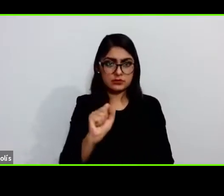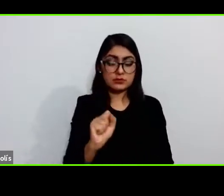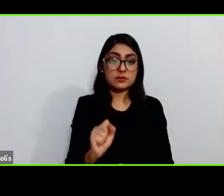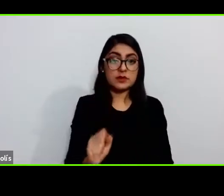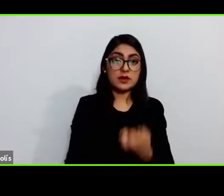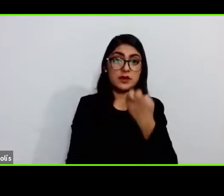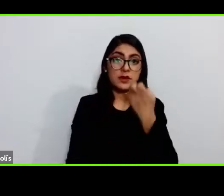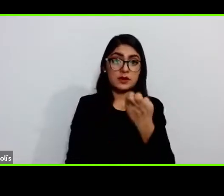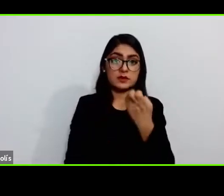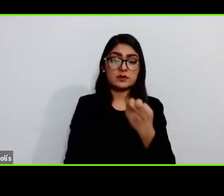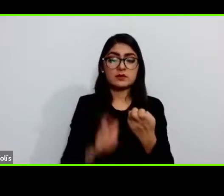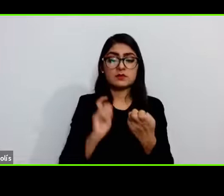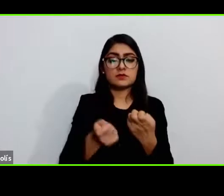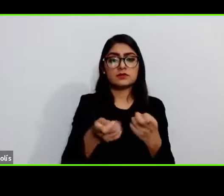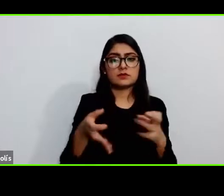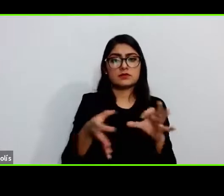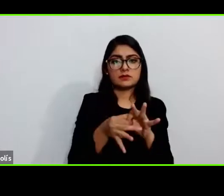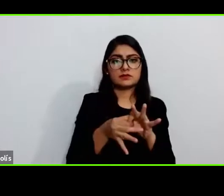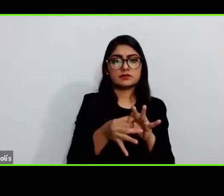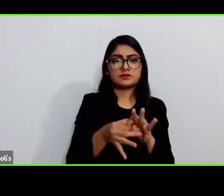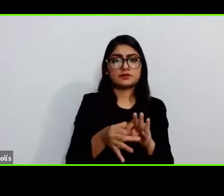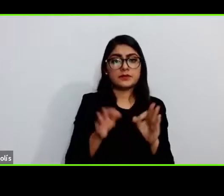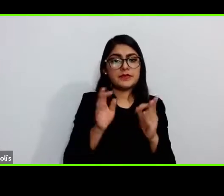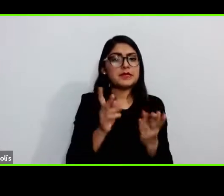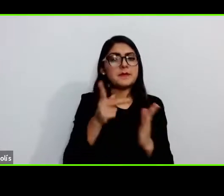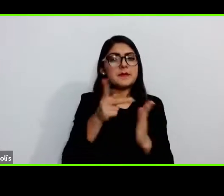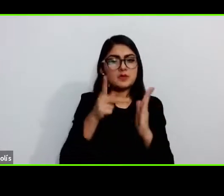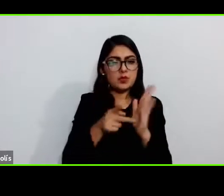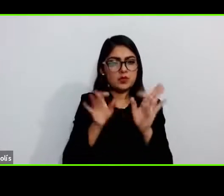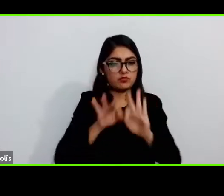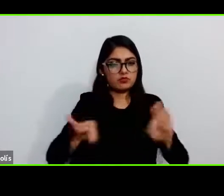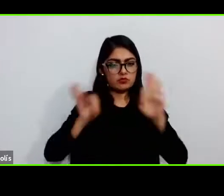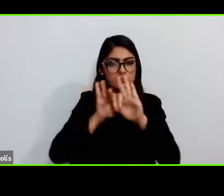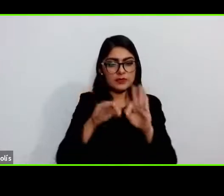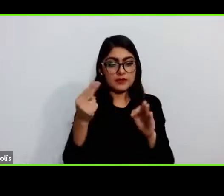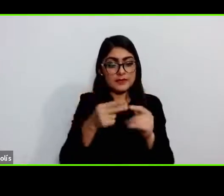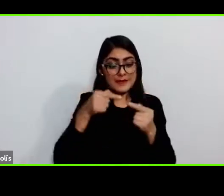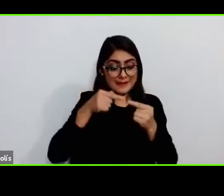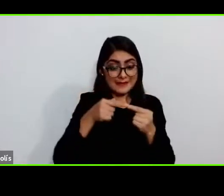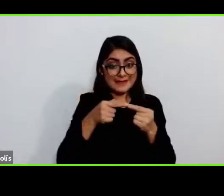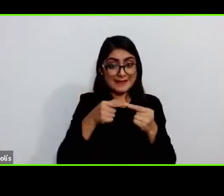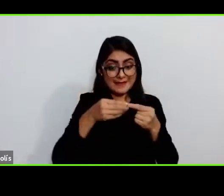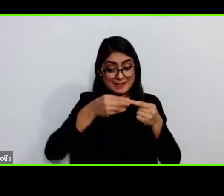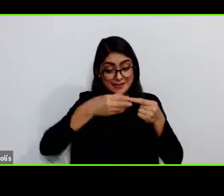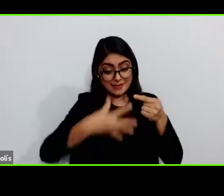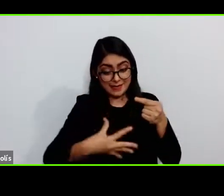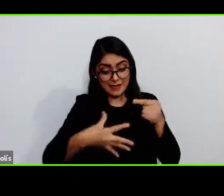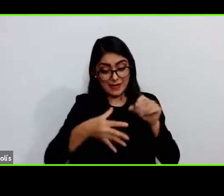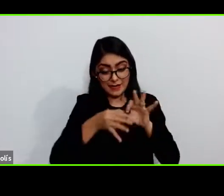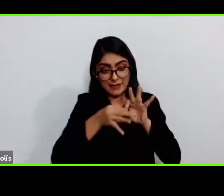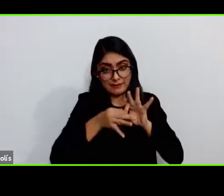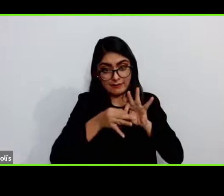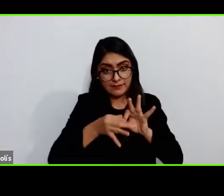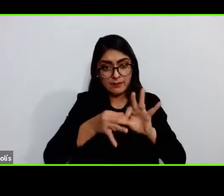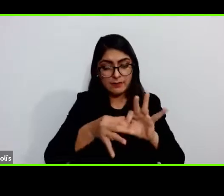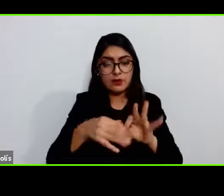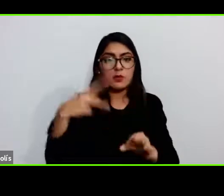como los principios axiológicos que deben guiar toda la actuación del Estado y la interpretación de